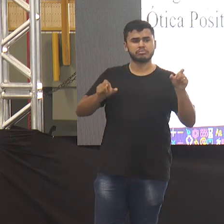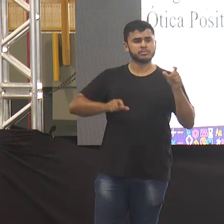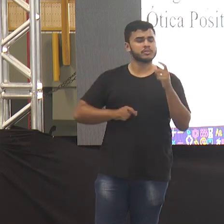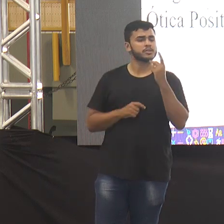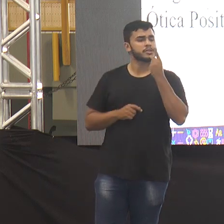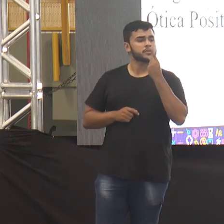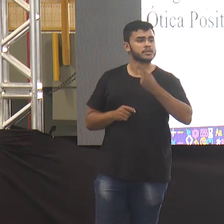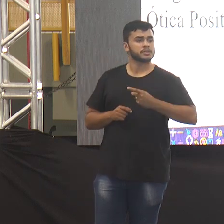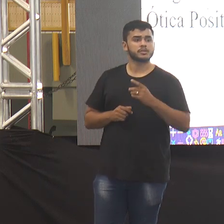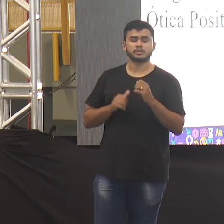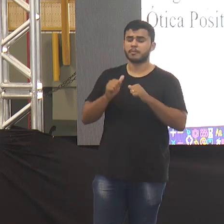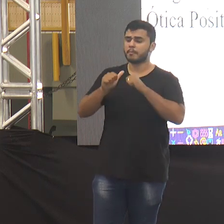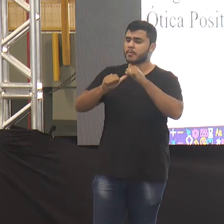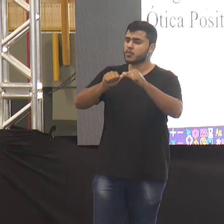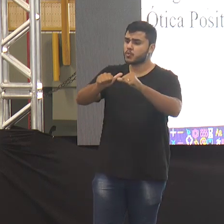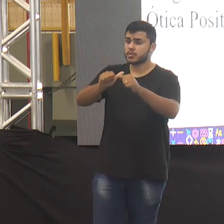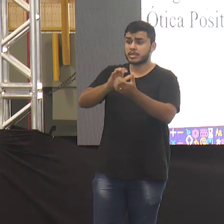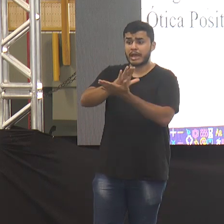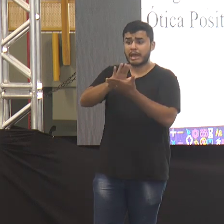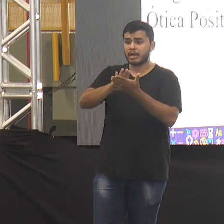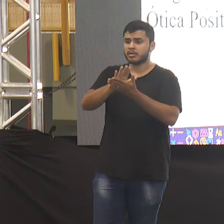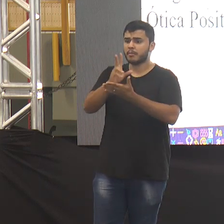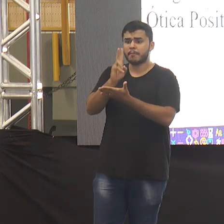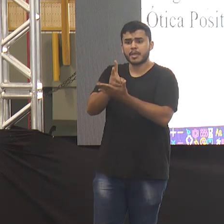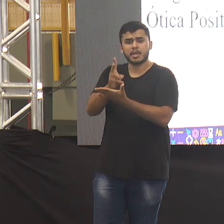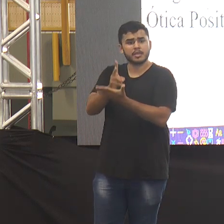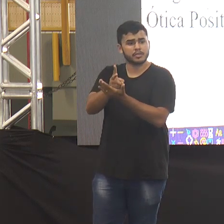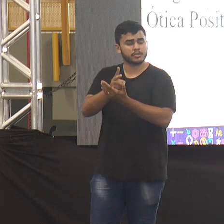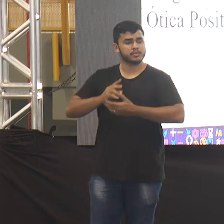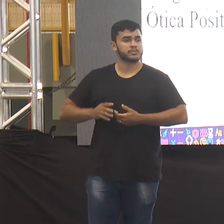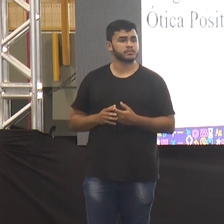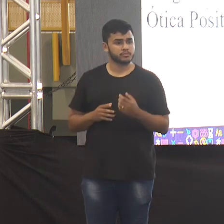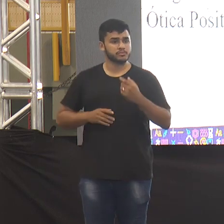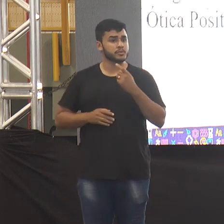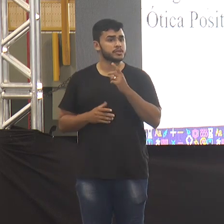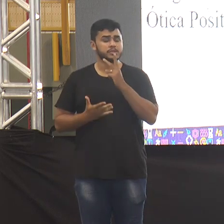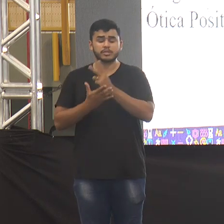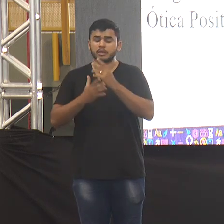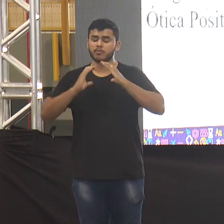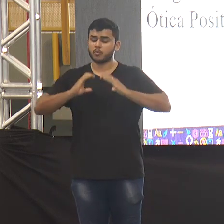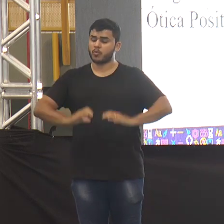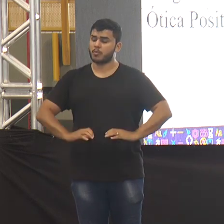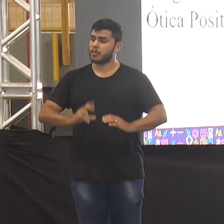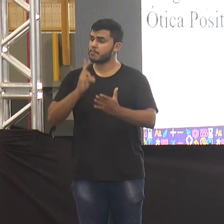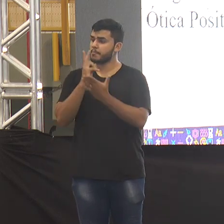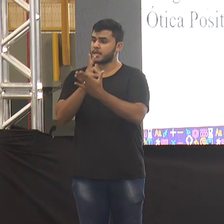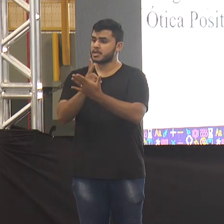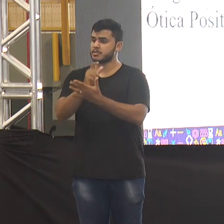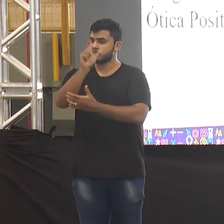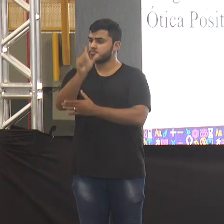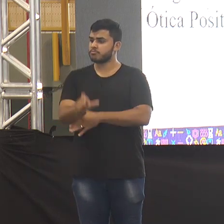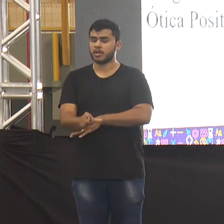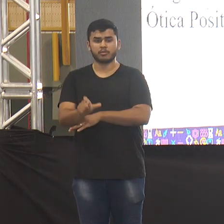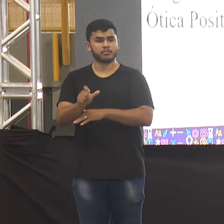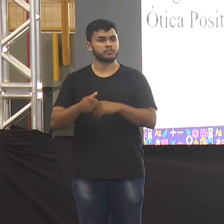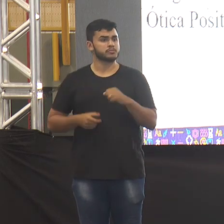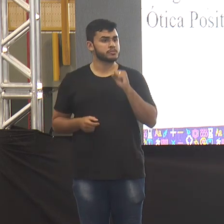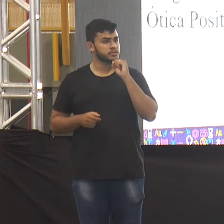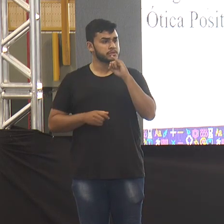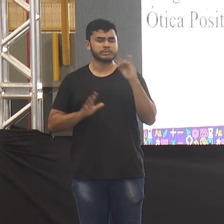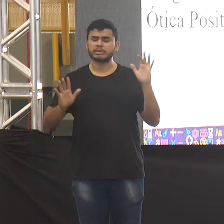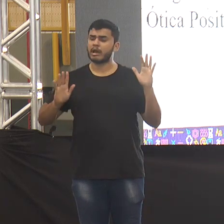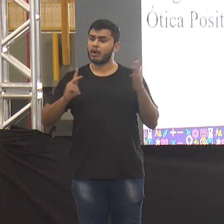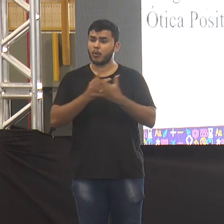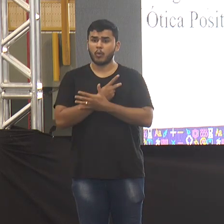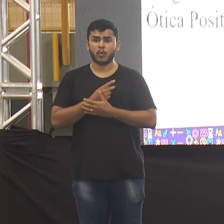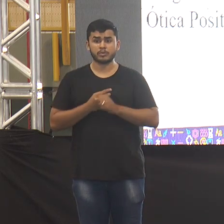É aquele que não muda, é aquele que tem apenas uma linha de conduta o tempo inteiro. Não importa o que aconteça,